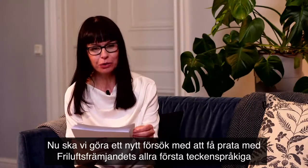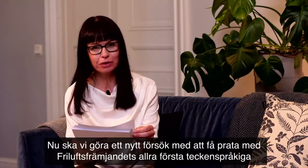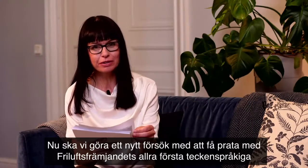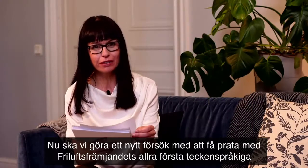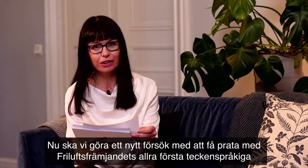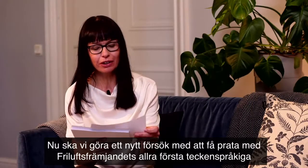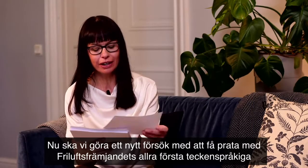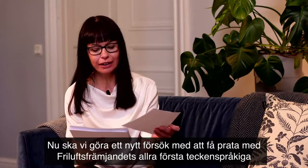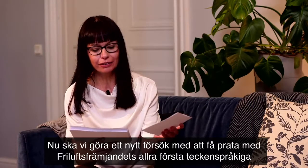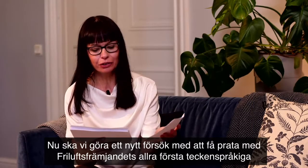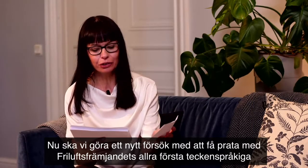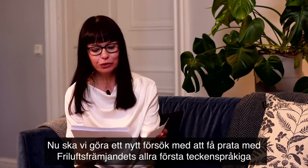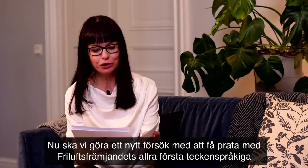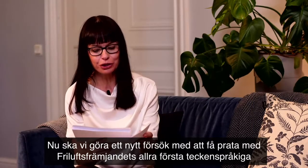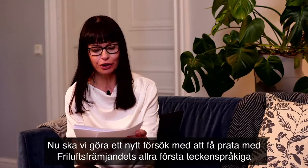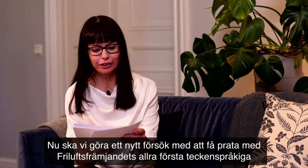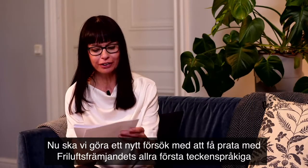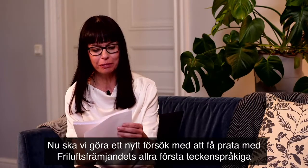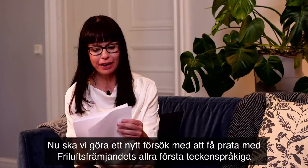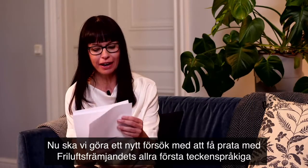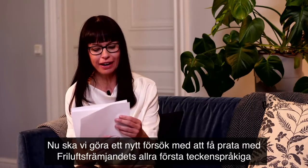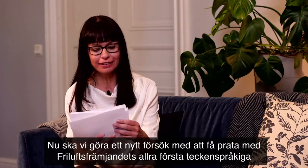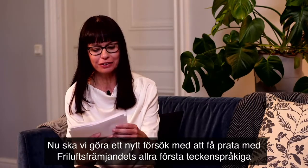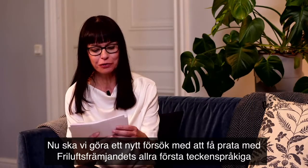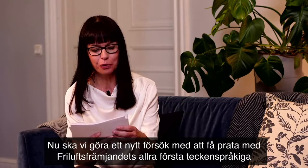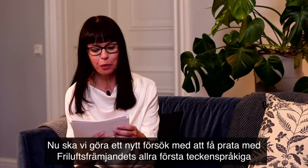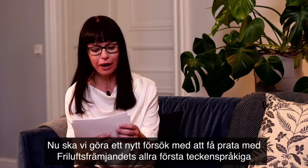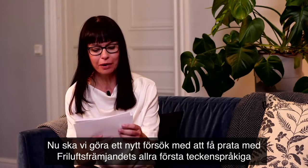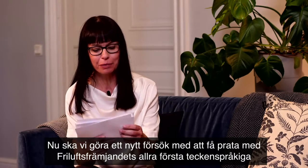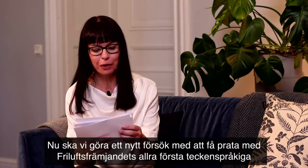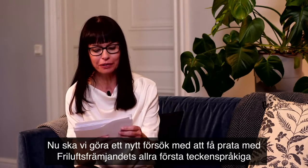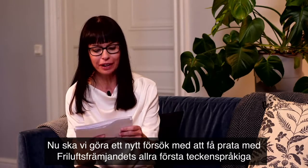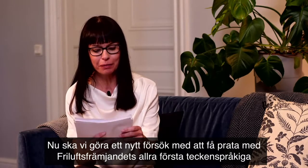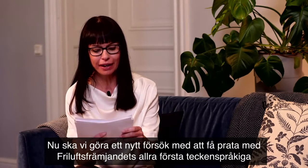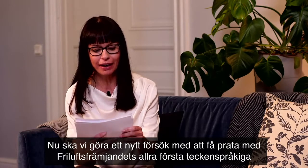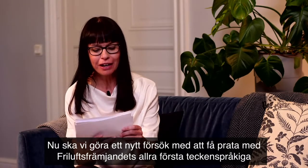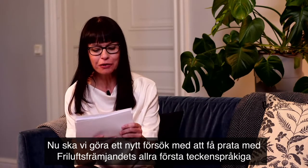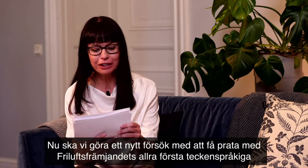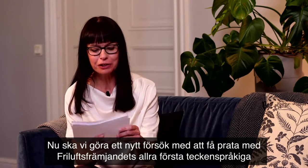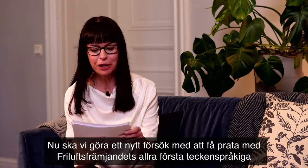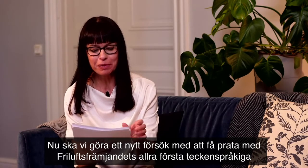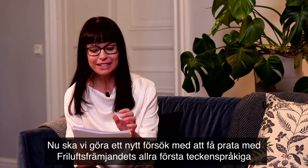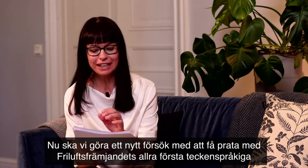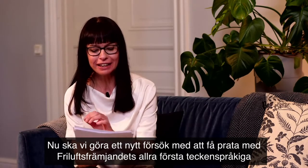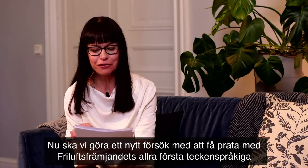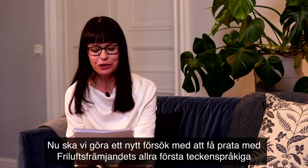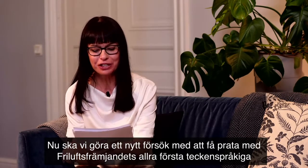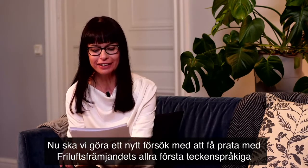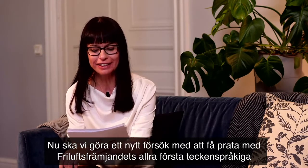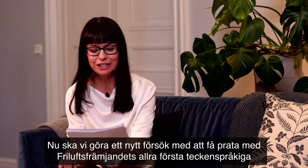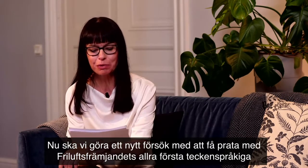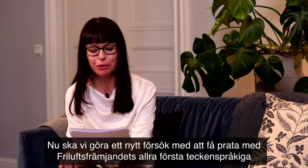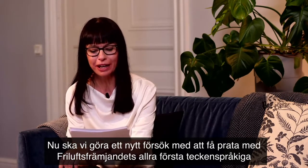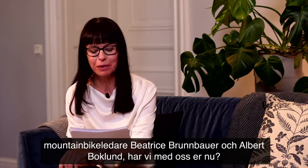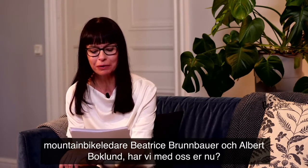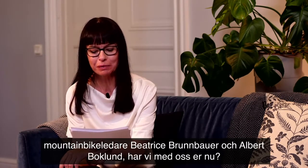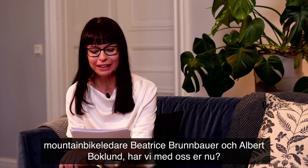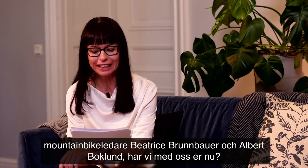Nu ska vi göra ett nytt försök med att få prata med Friluftsfrämjandets allra första teckenspråkiga